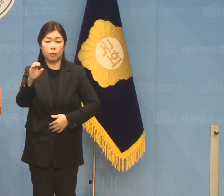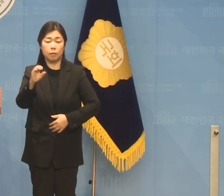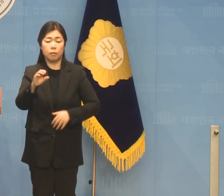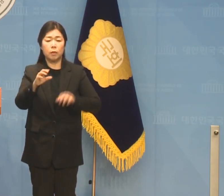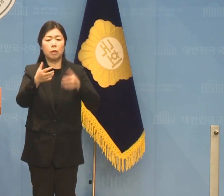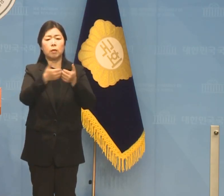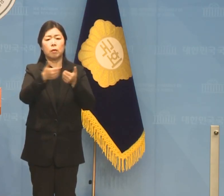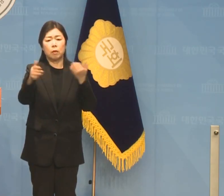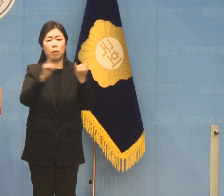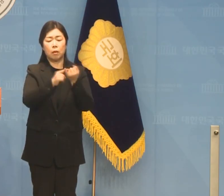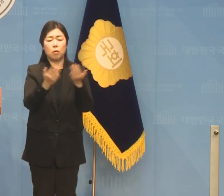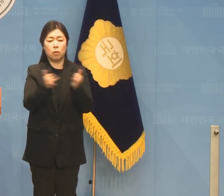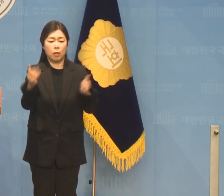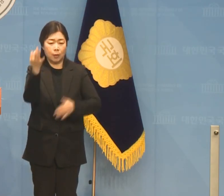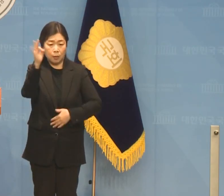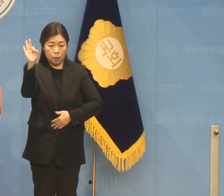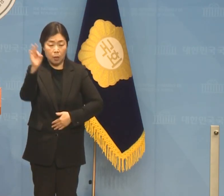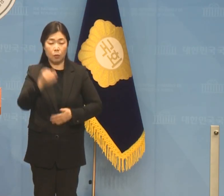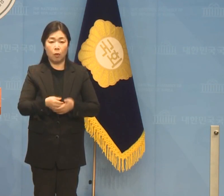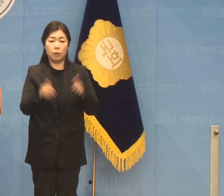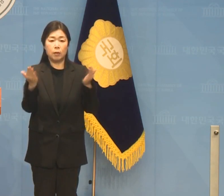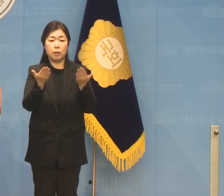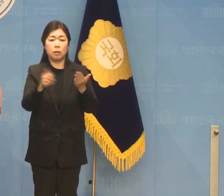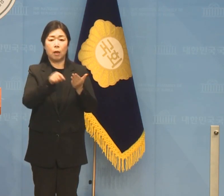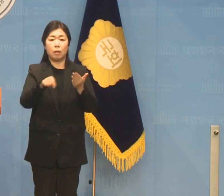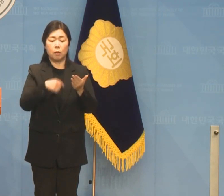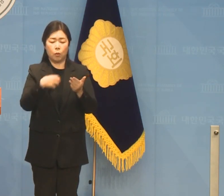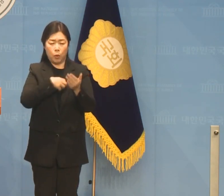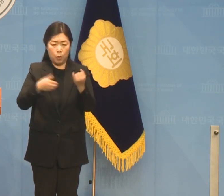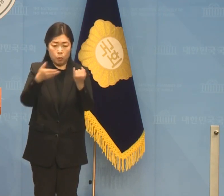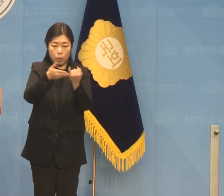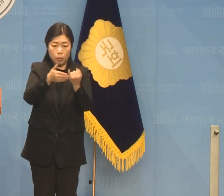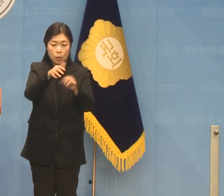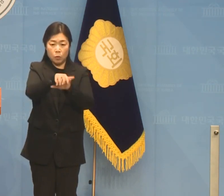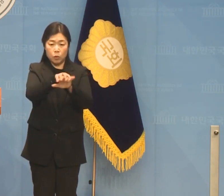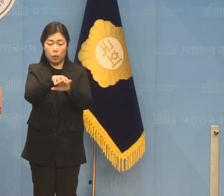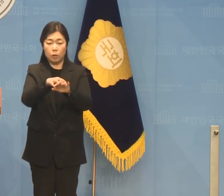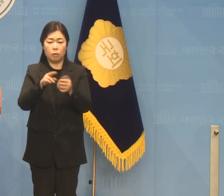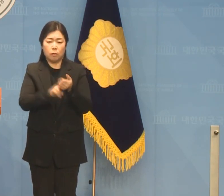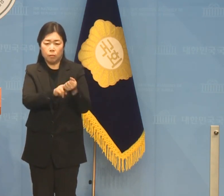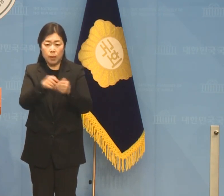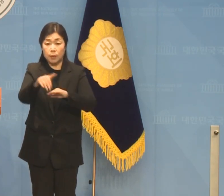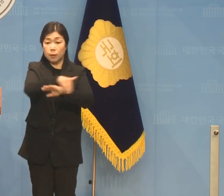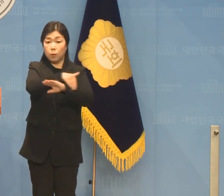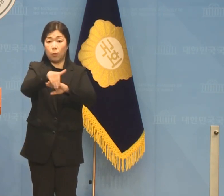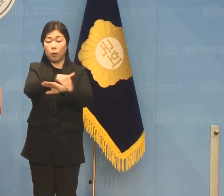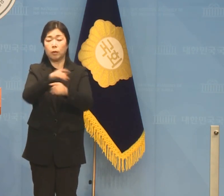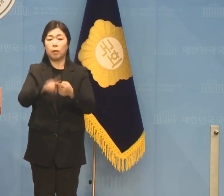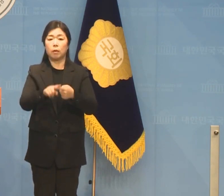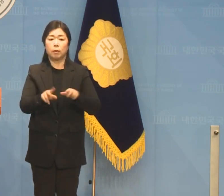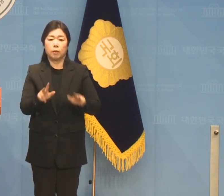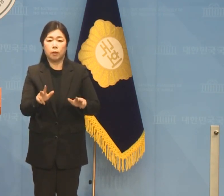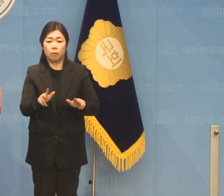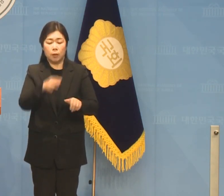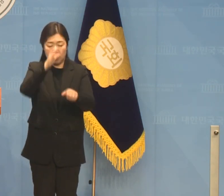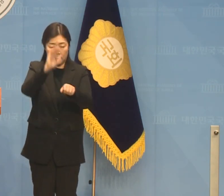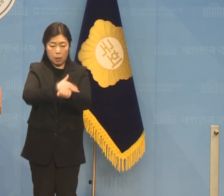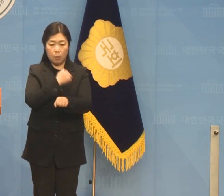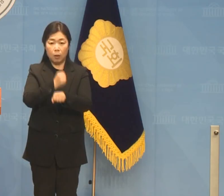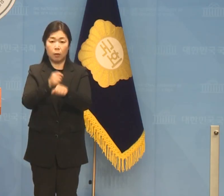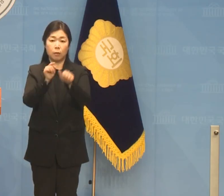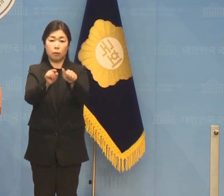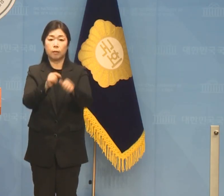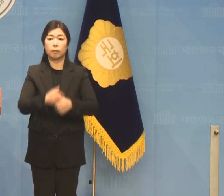고인의 근로자성을 인정하고 직장 내 괴롭힘과 조직적인 은폐 시도에 대해서 즉각 사과하십시오.